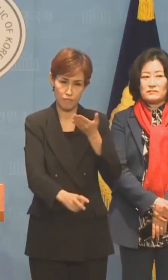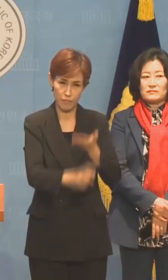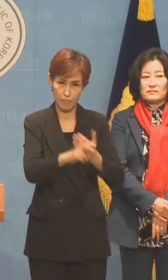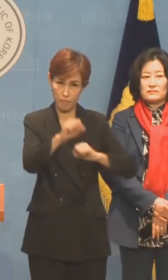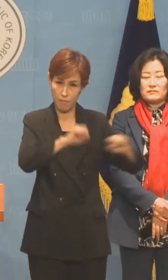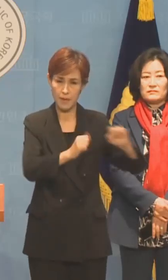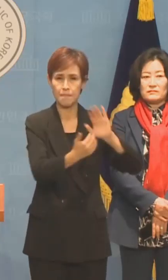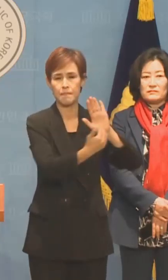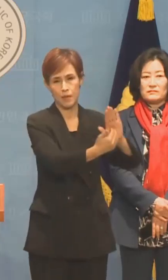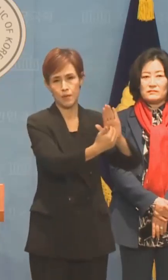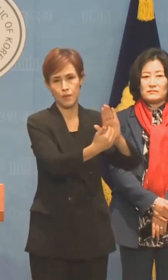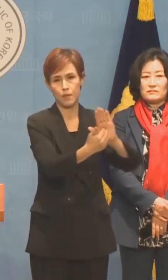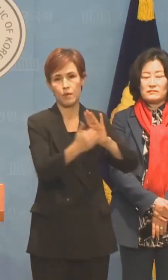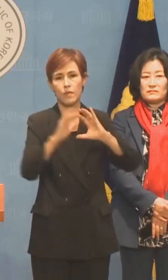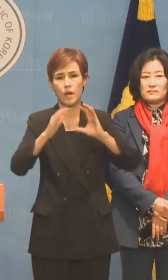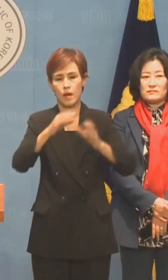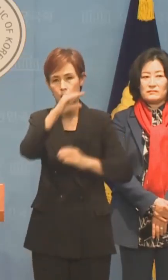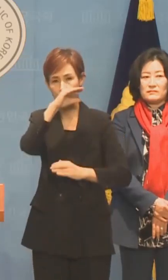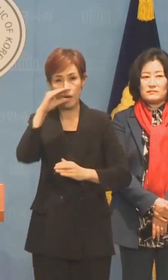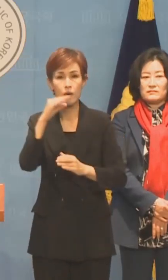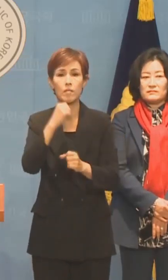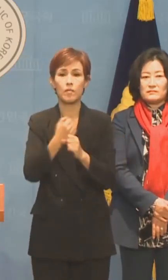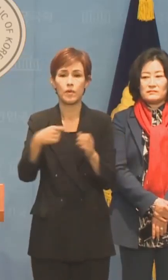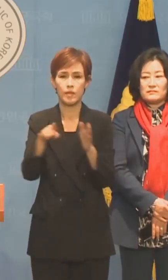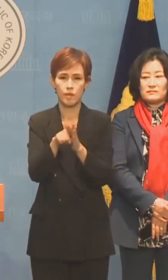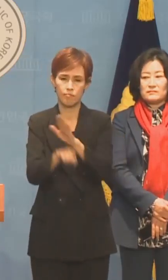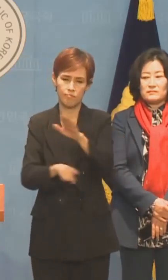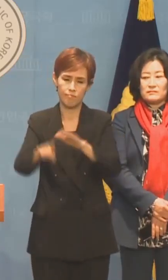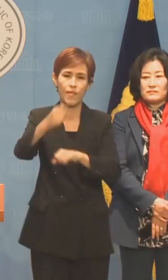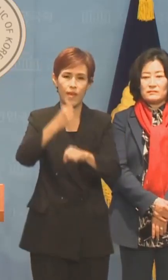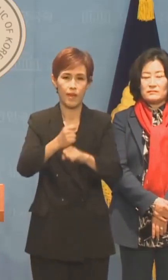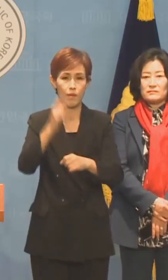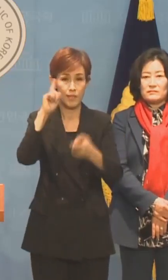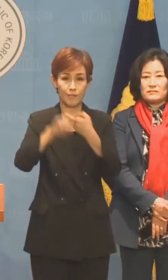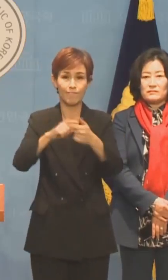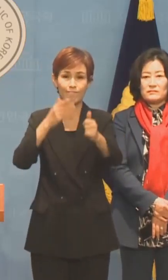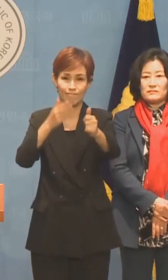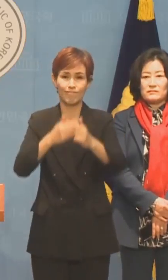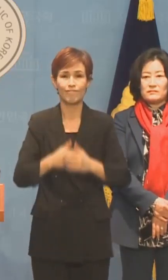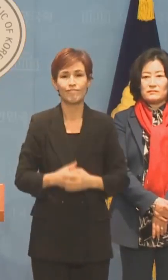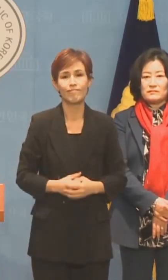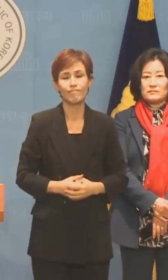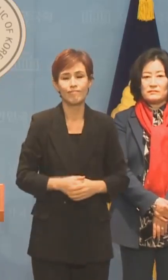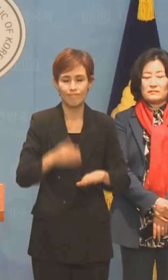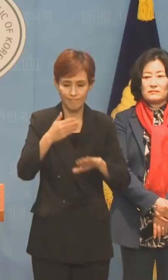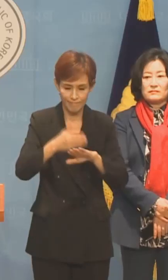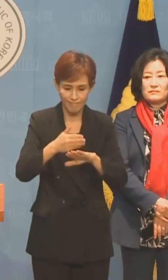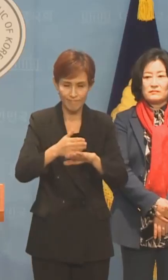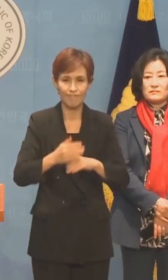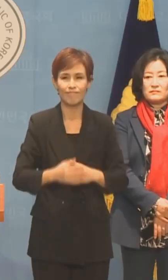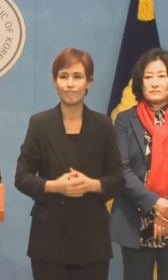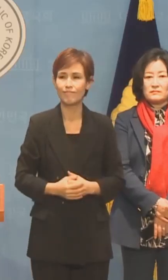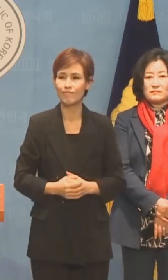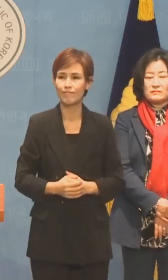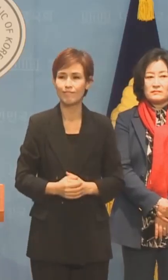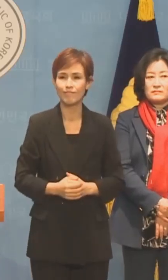막고 헌정질서 유지에 앞장서겠습니다. 많은 관심 부탁드립니다. 감사합니다.